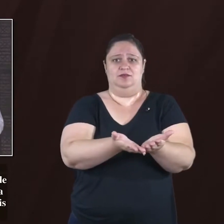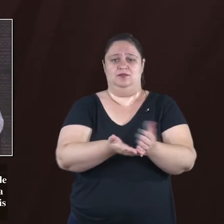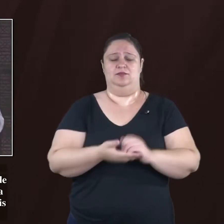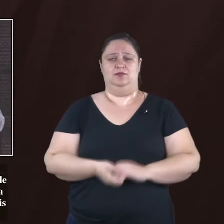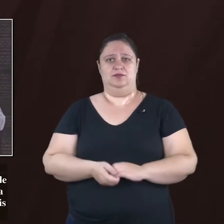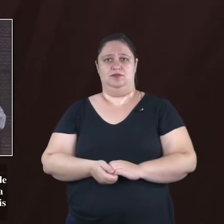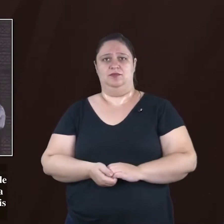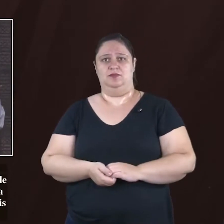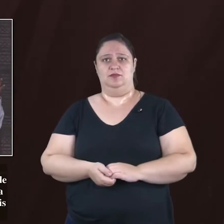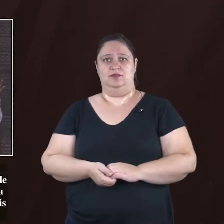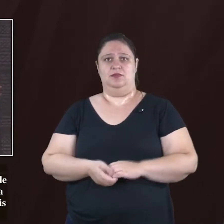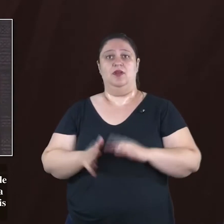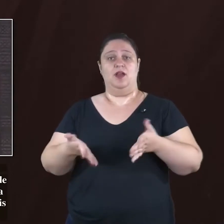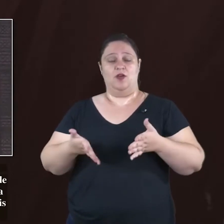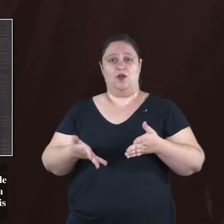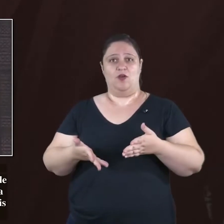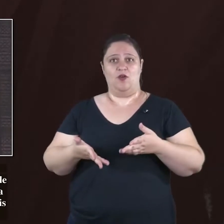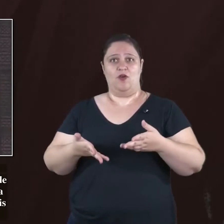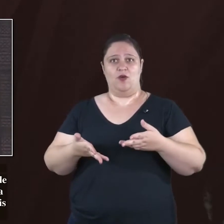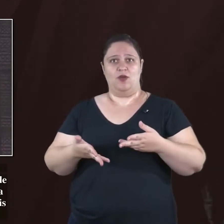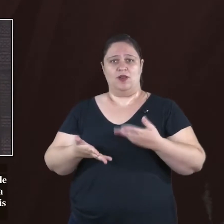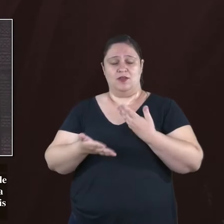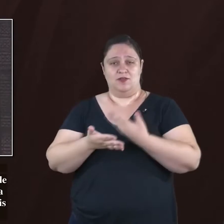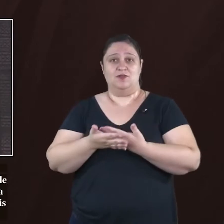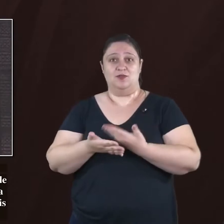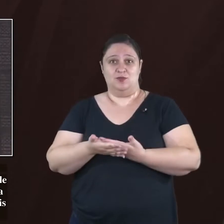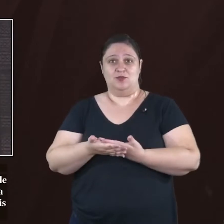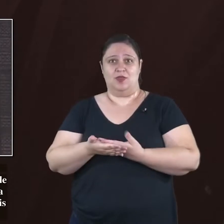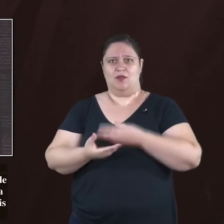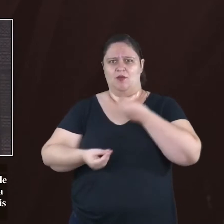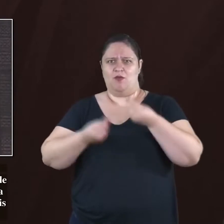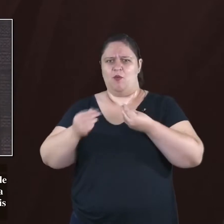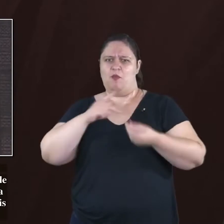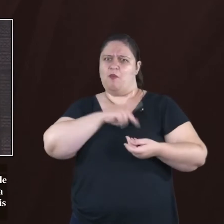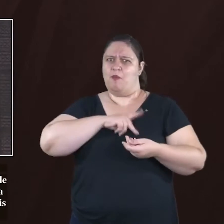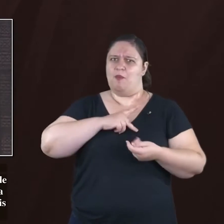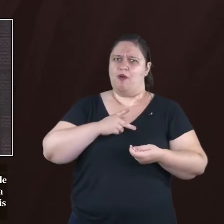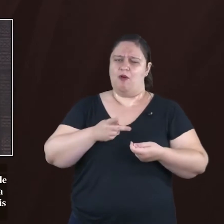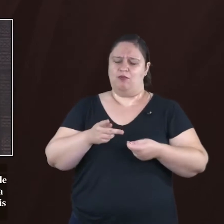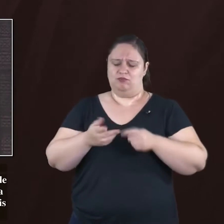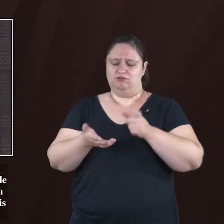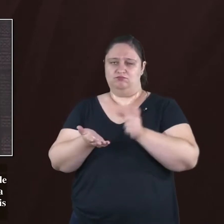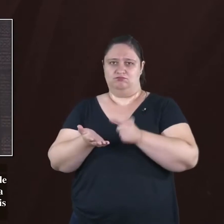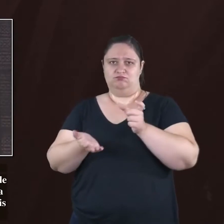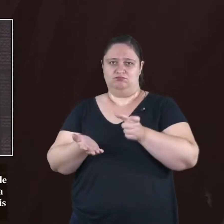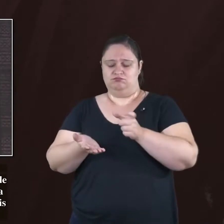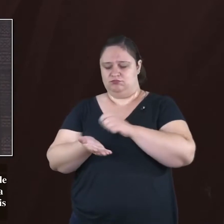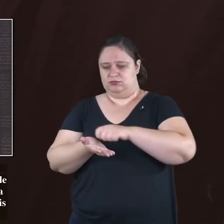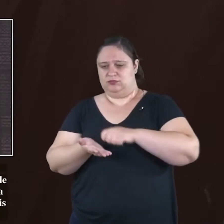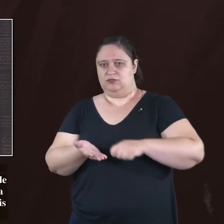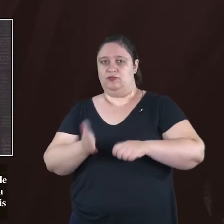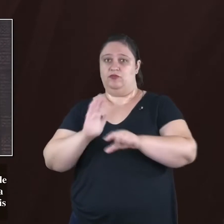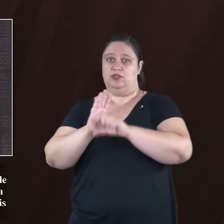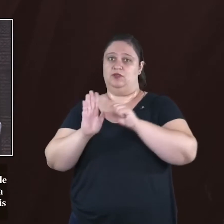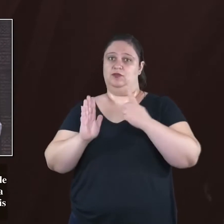vamos ver a atitude de Paulo na palavra, versículo 17.